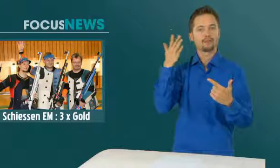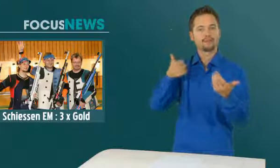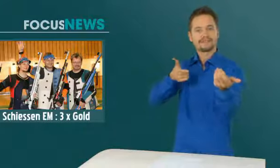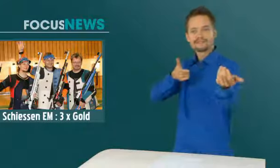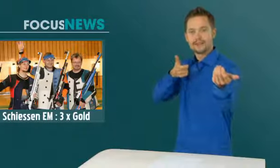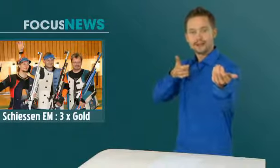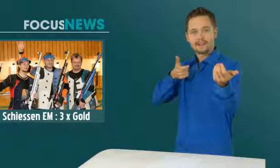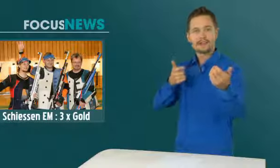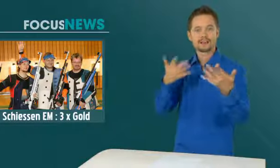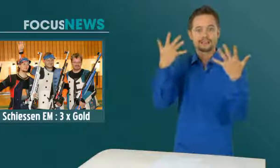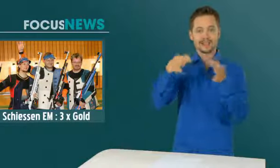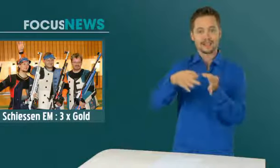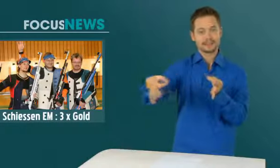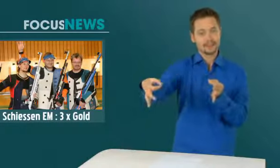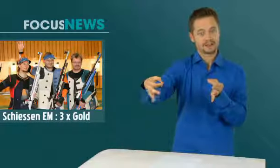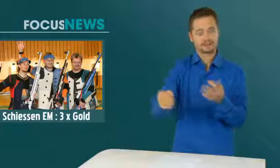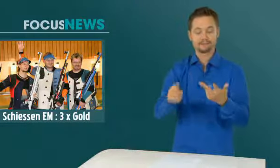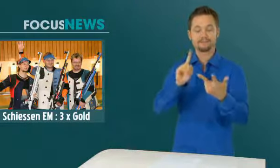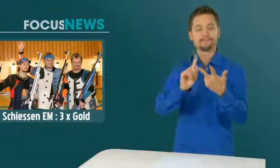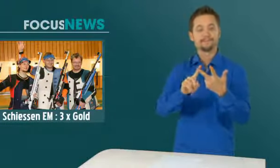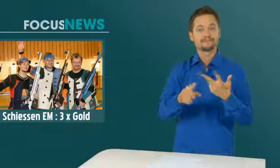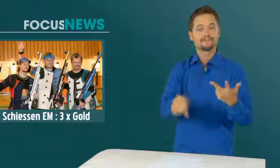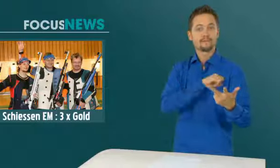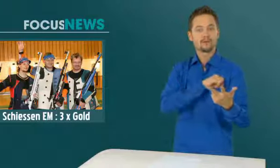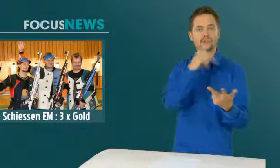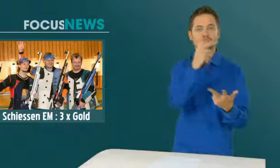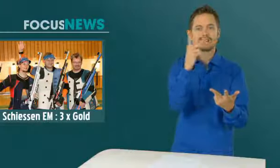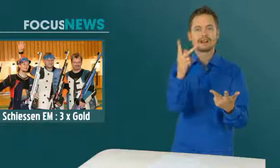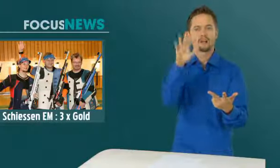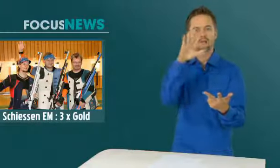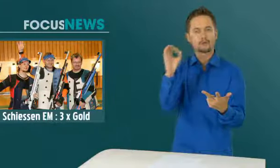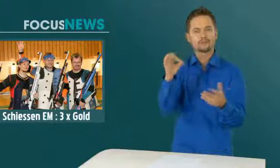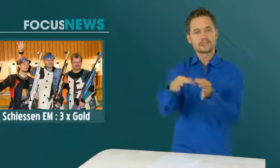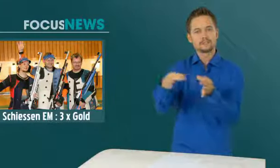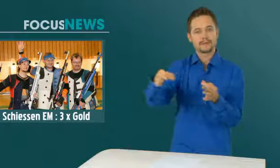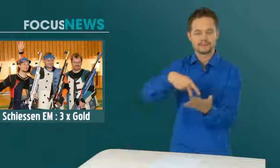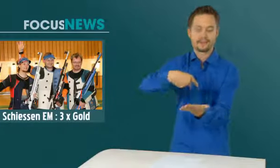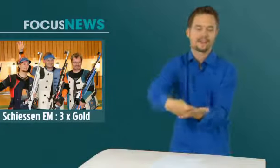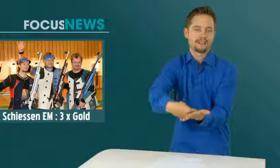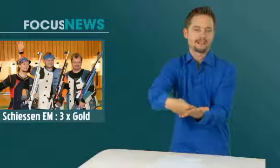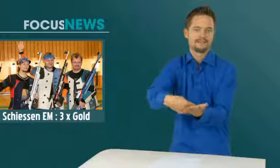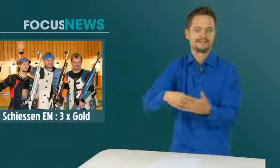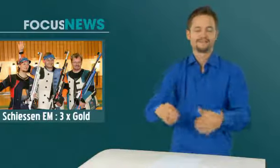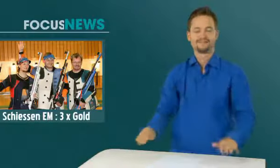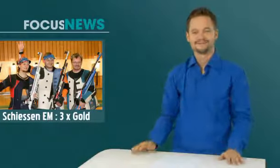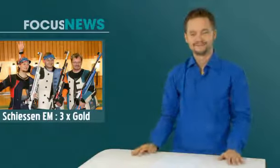dem luftgewehr über 10 m und die dritte schließlich in der disziplin kk 50 meter liegend